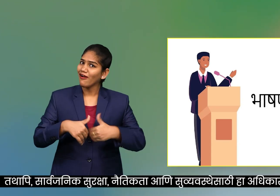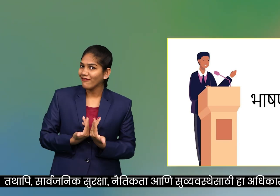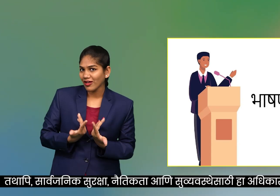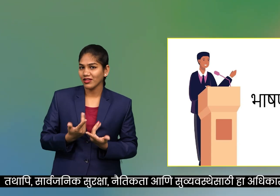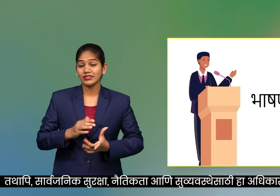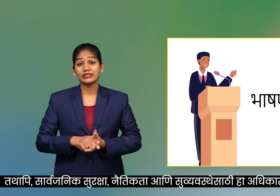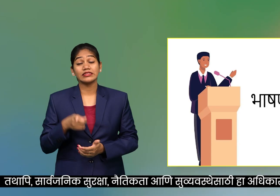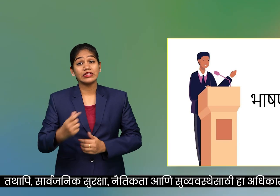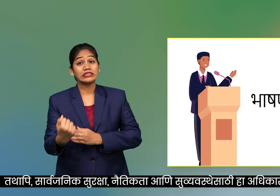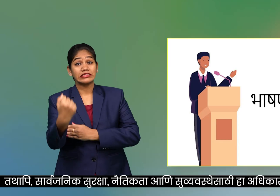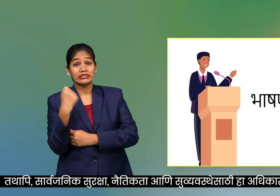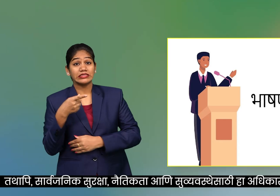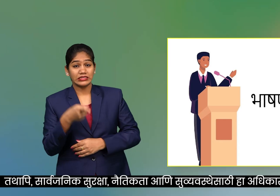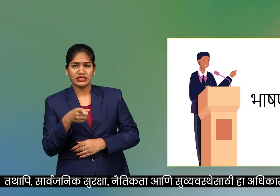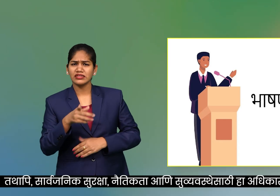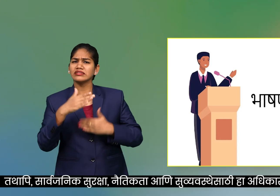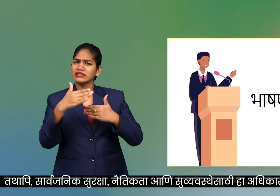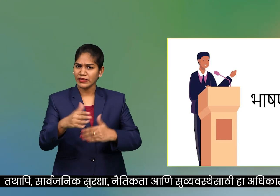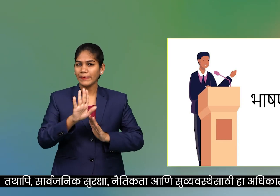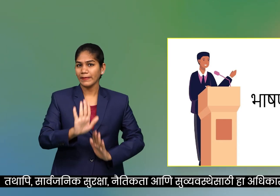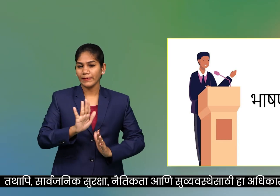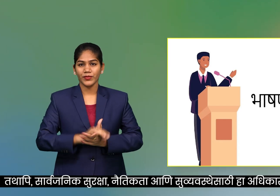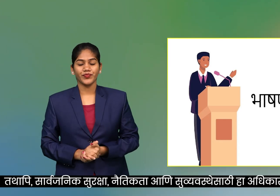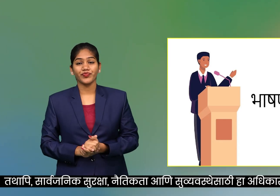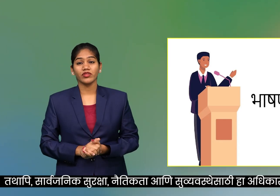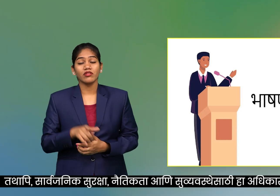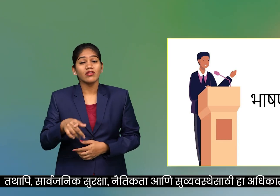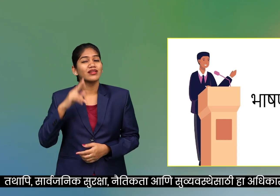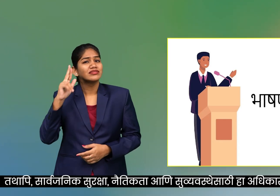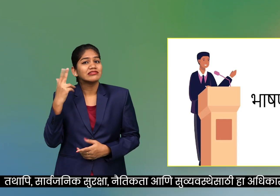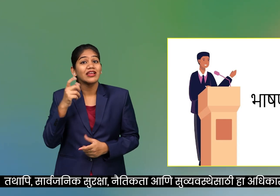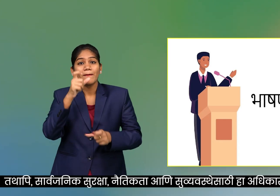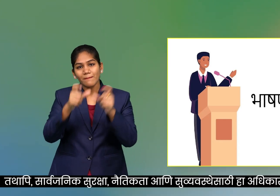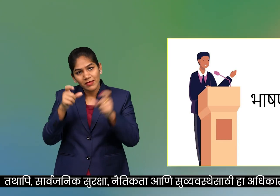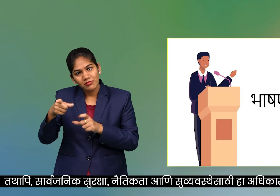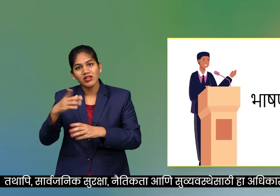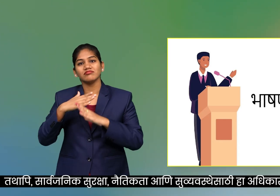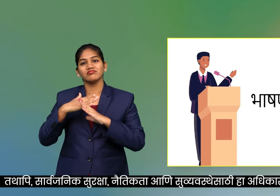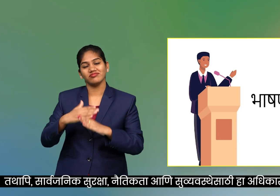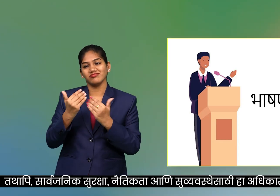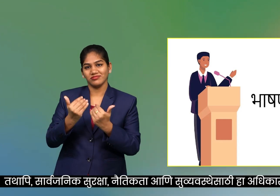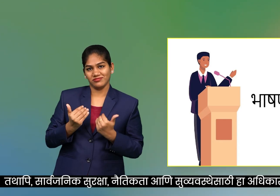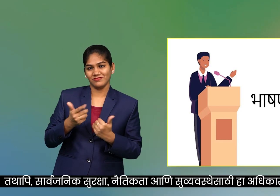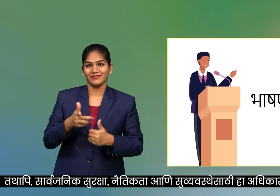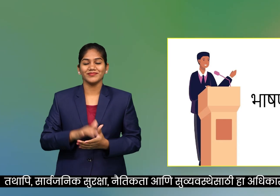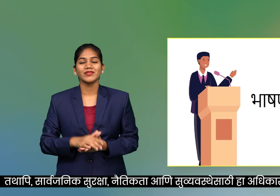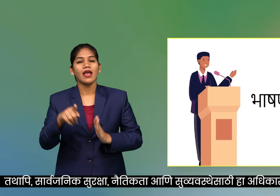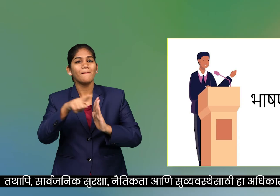तथापि, सार्वजनिक सुरक्षा, नैतिकता आणि सुव्यवस्थेसाठी हा अधिकार मर्यादित केला जाऊ शकतो.